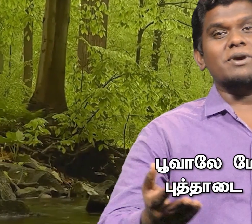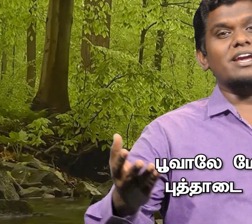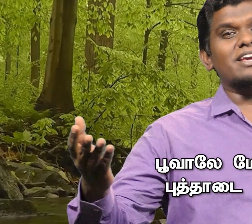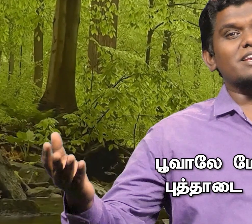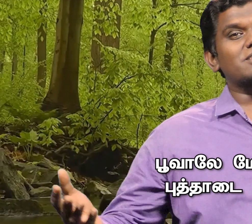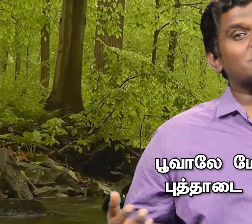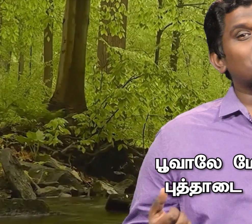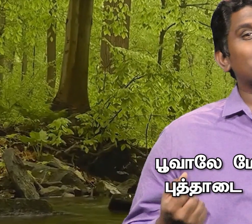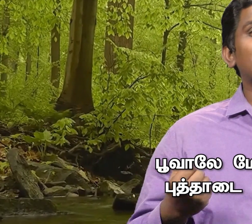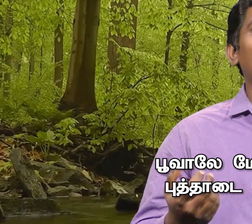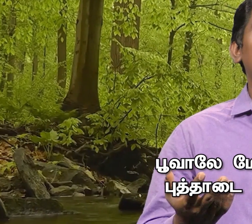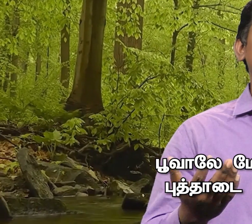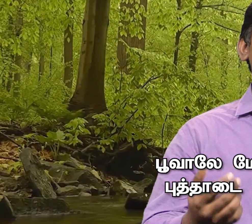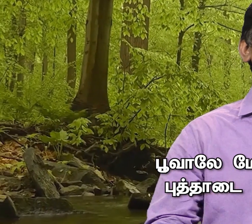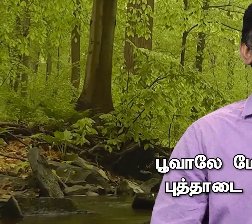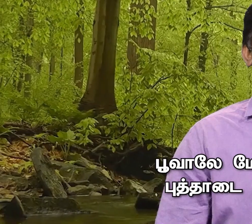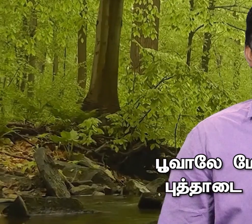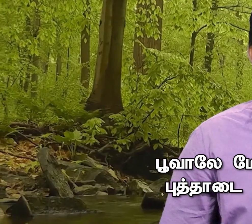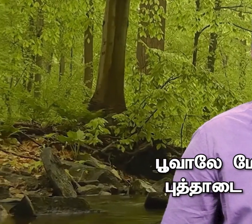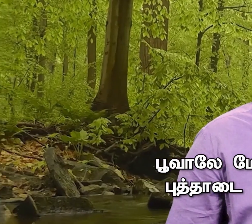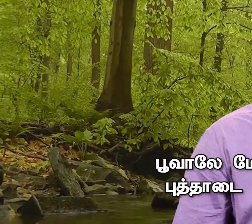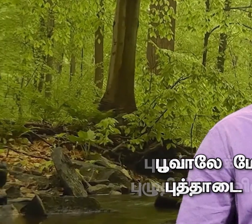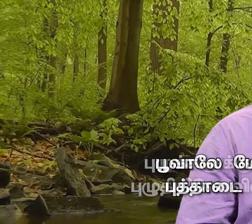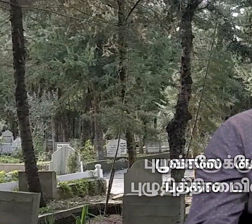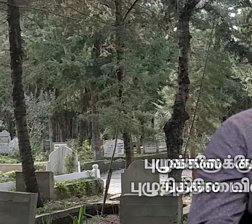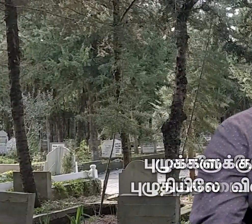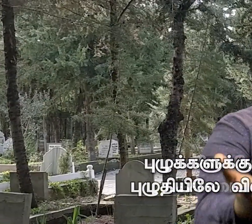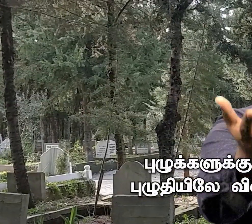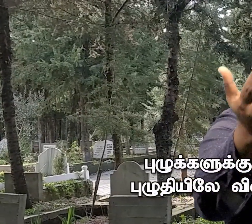பூவாலே மேடையிட்டு புத்தாடை போர்த்தி